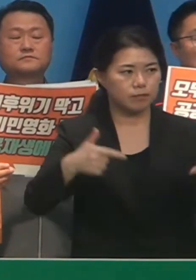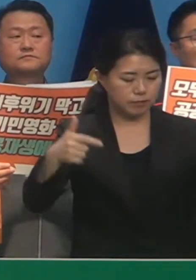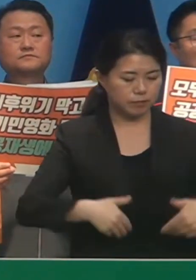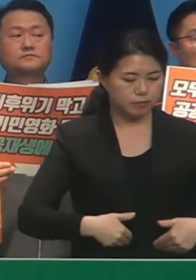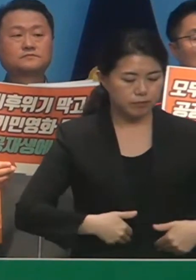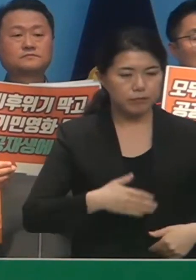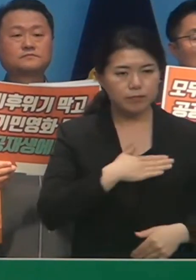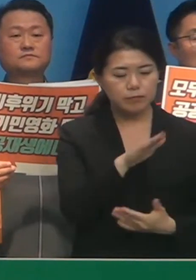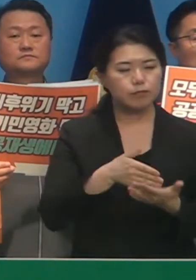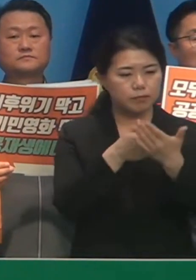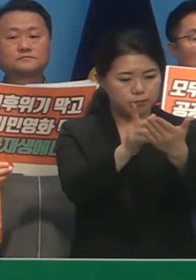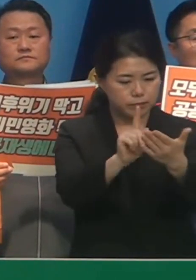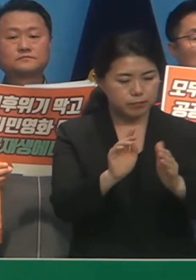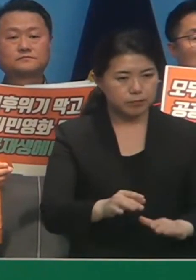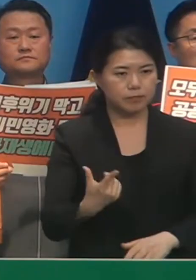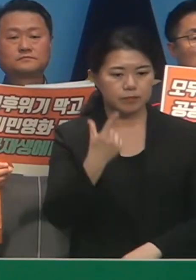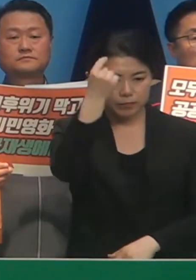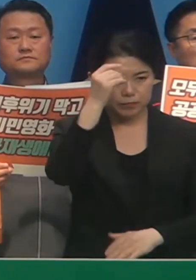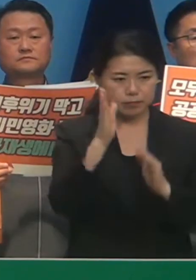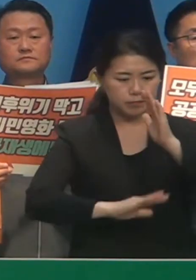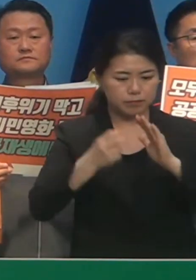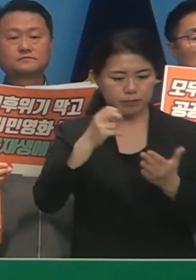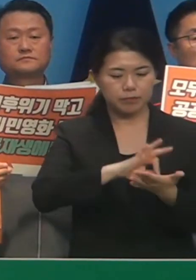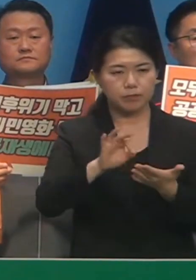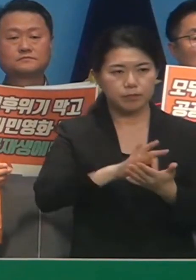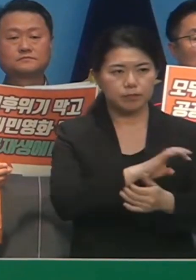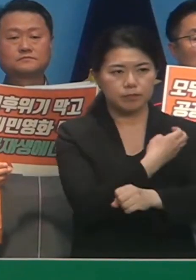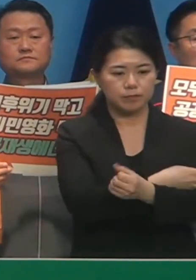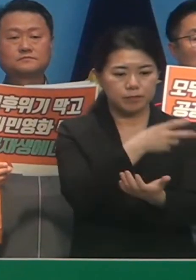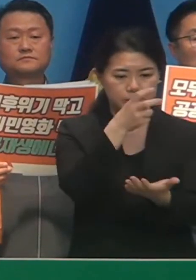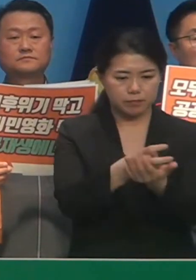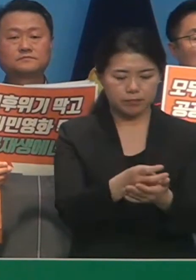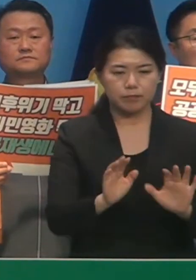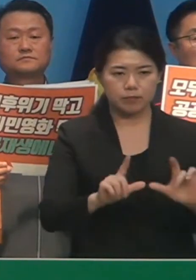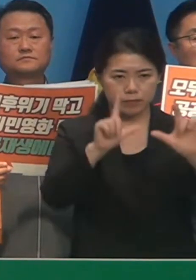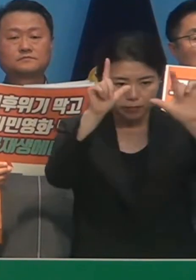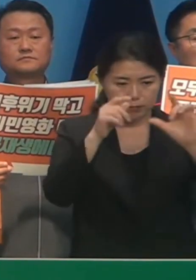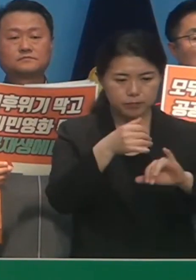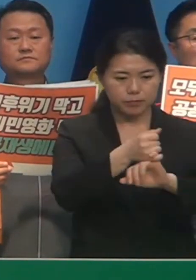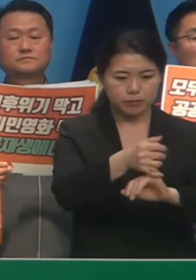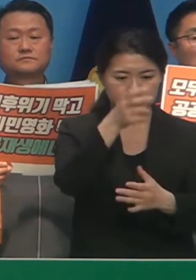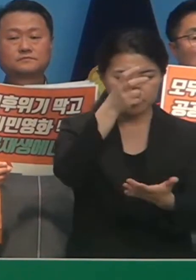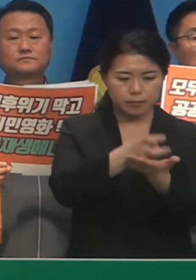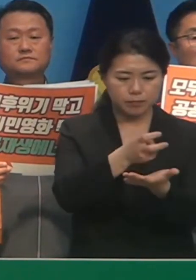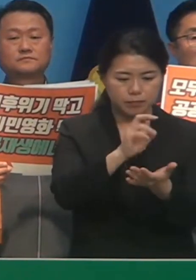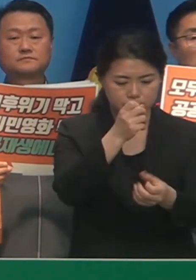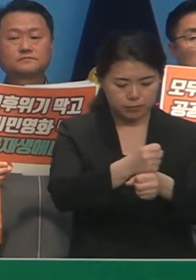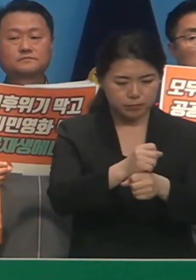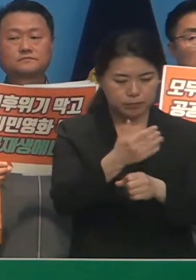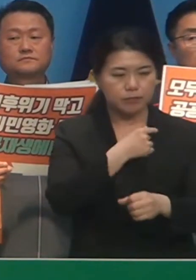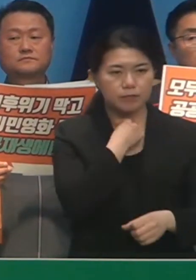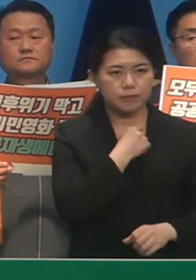우리는 요구합니다. 신속히 공공재생에너지법을 올해 안에 제정하기를 촉구합니다.